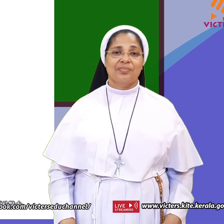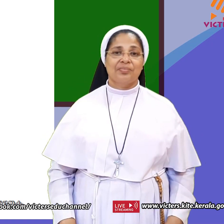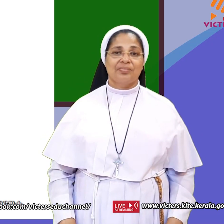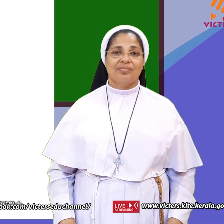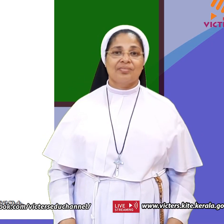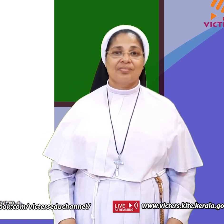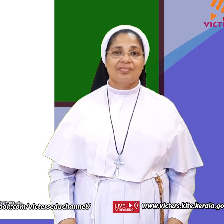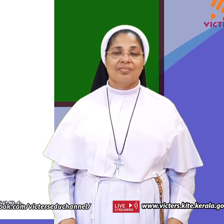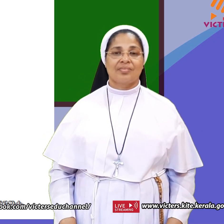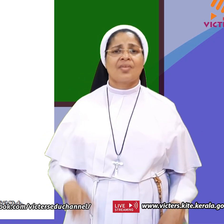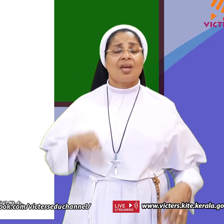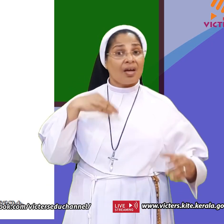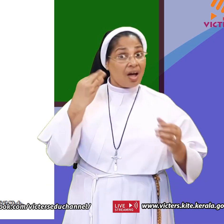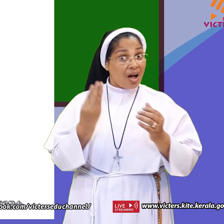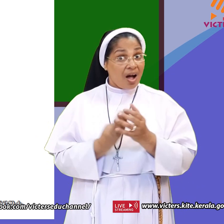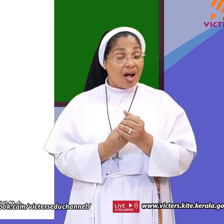നൂറ്റി 160 മാർക്കിന്.